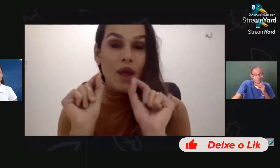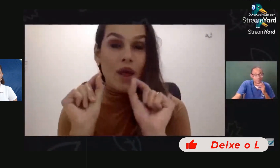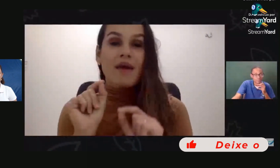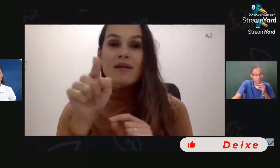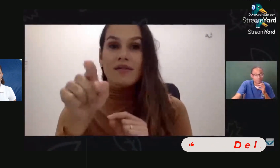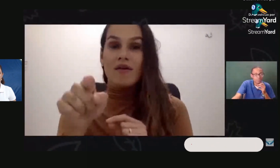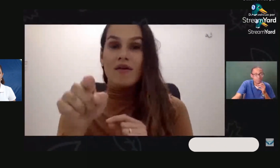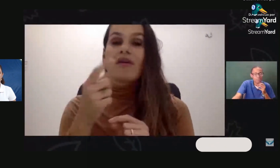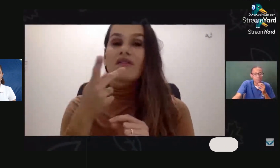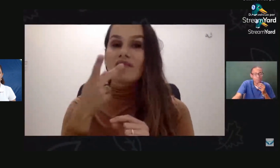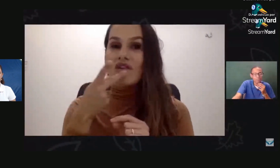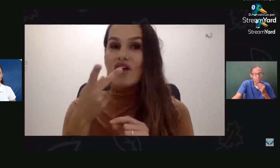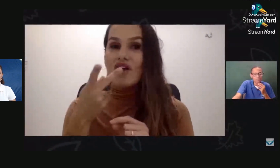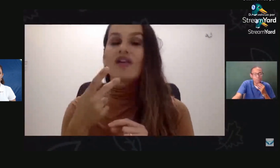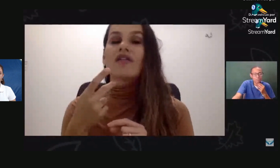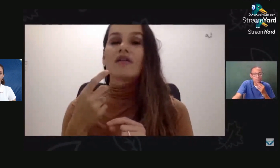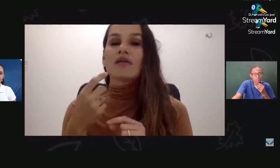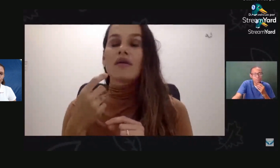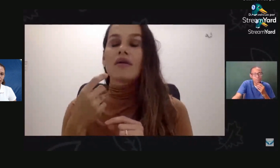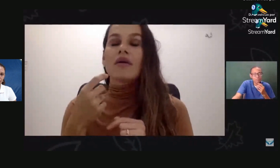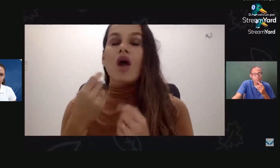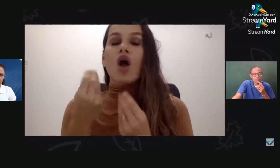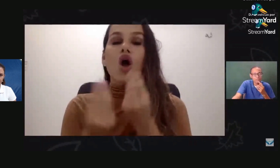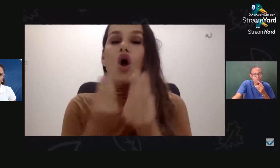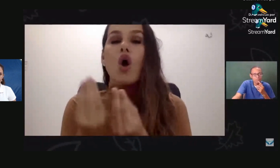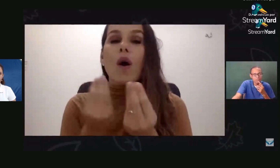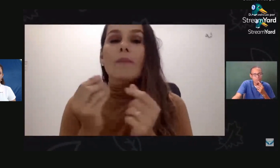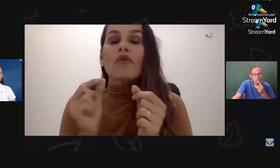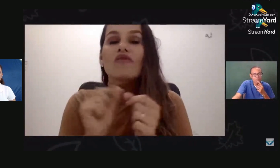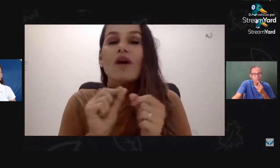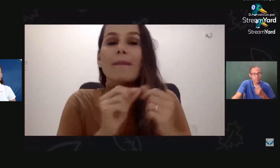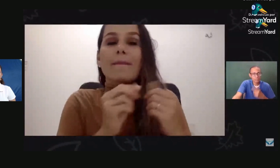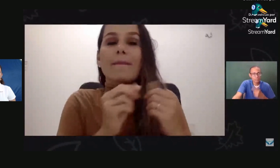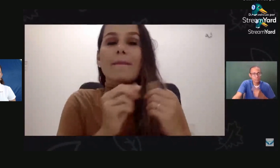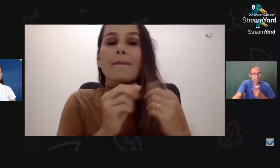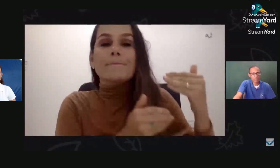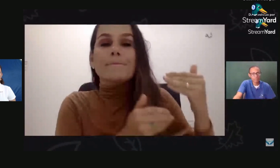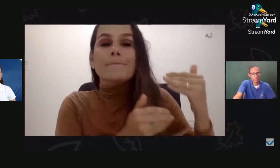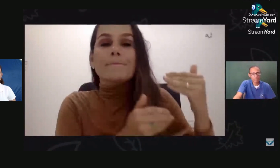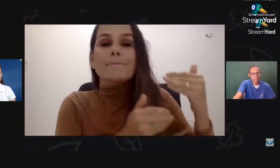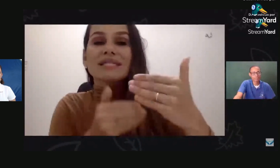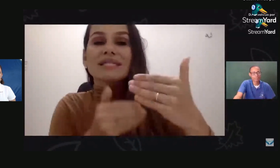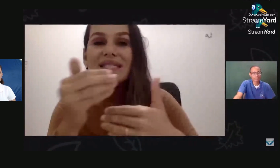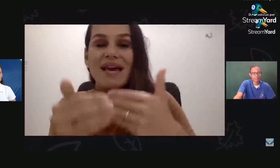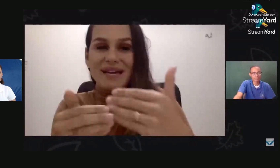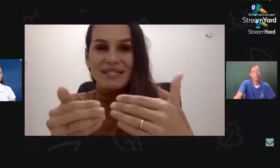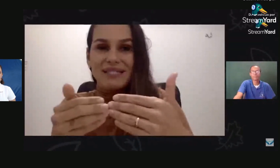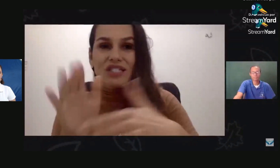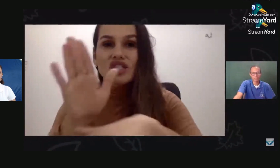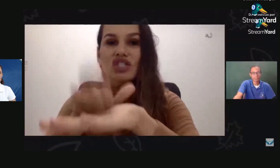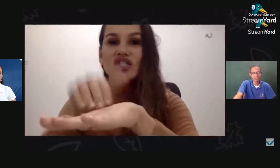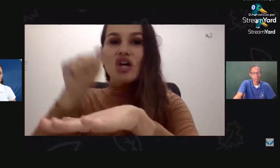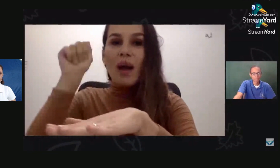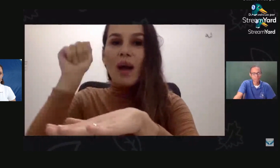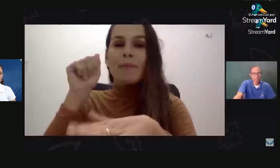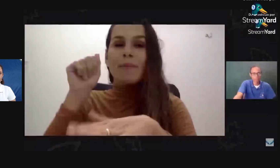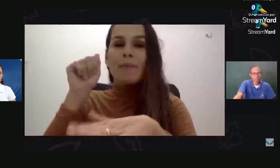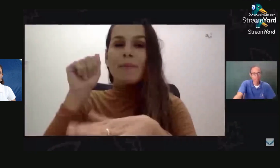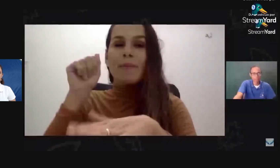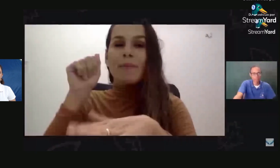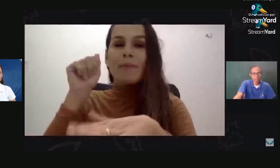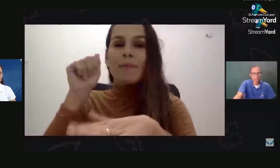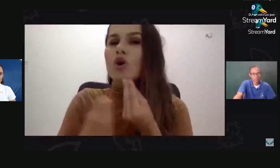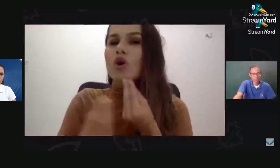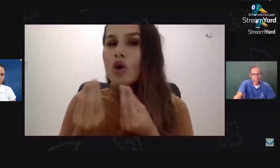é importante saber o que também, falar o que também, né? Como faz, né, para que a gente possa